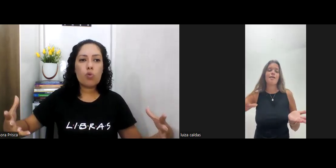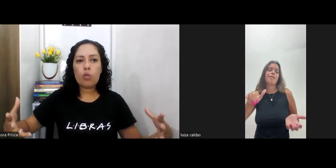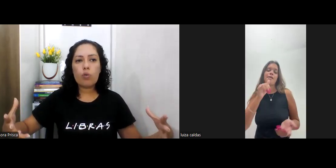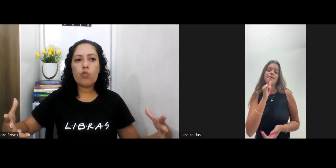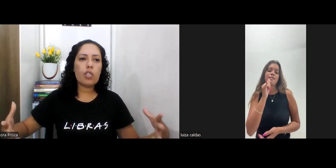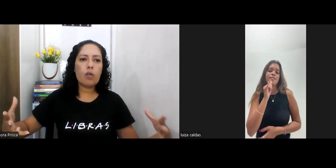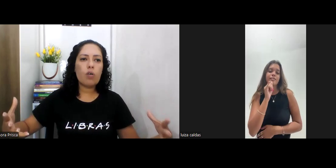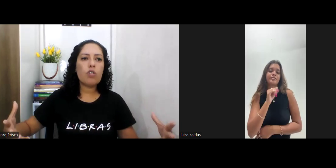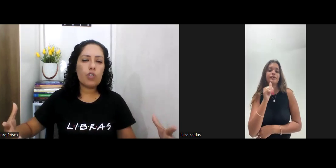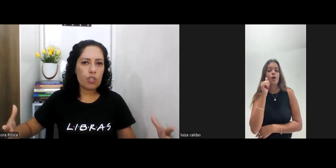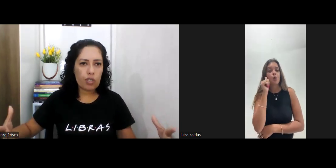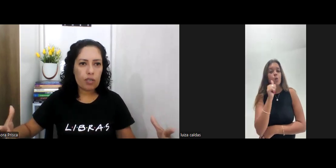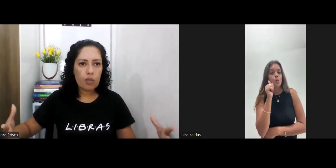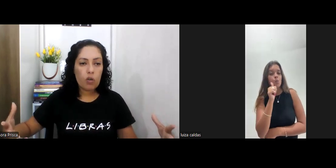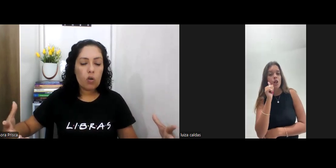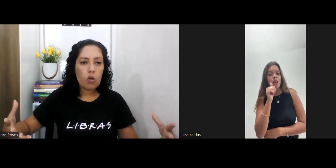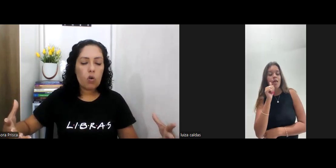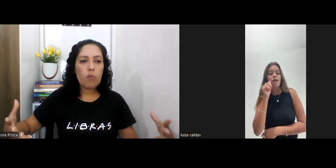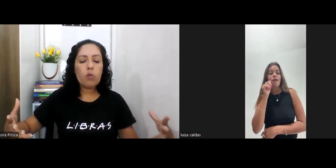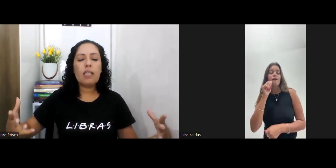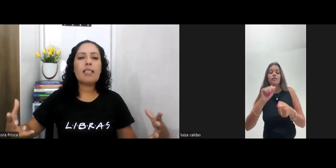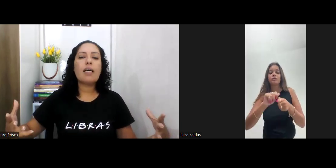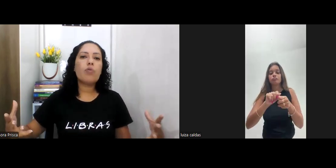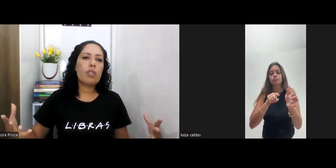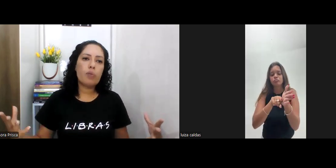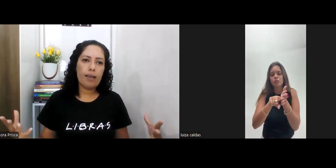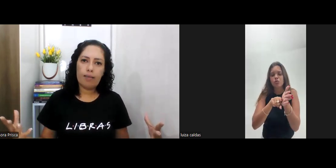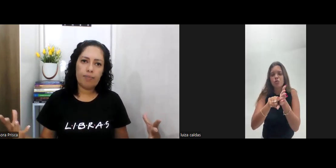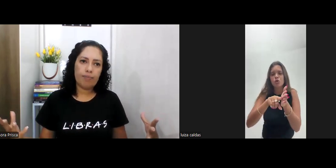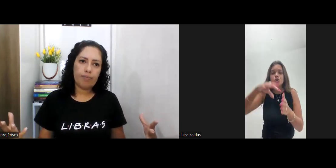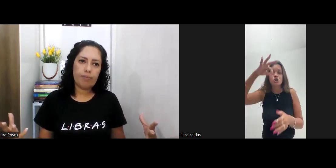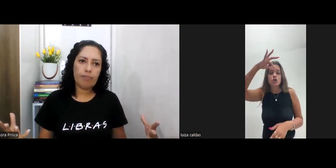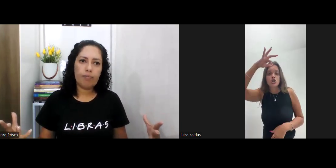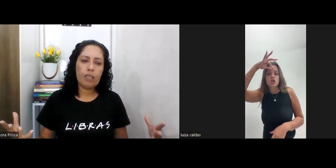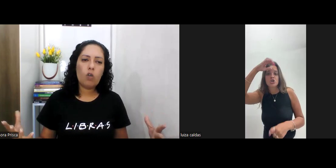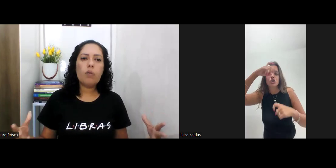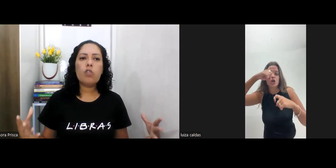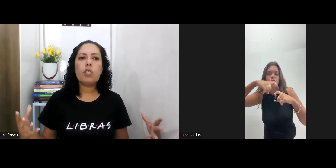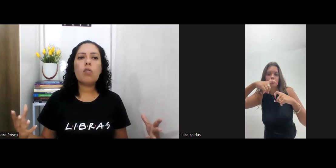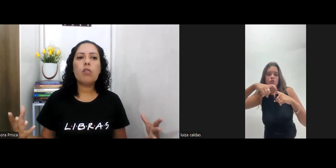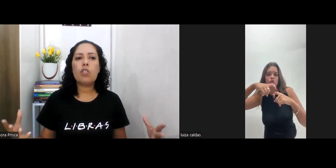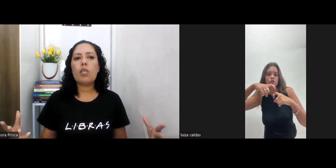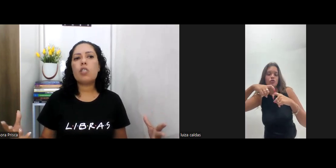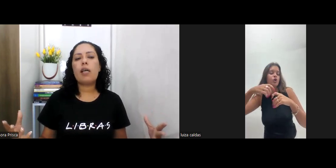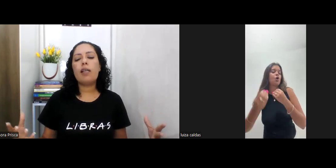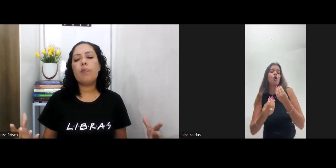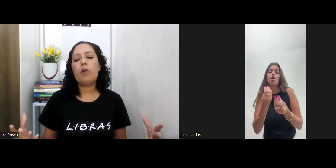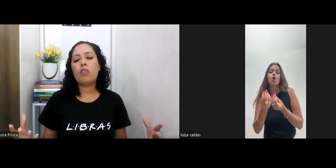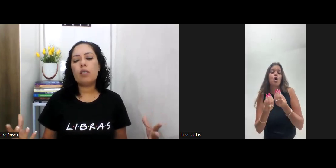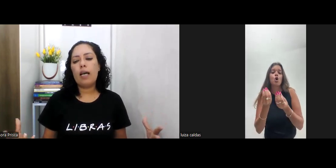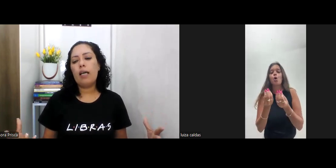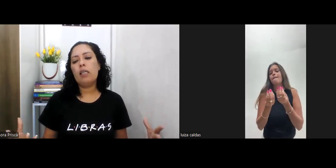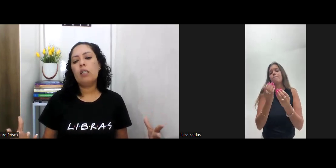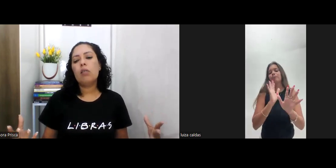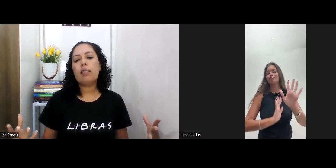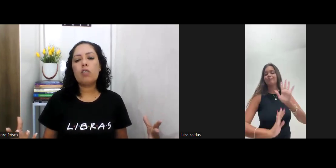uma consulta com o ginecologista. Como cuidar da saúde da mulher? Como que o ginecologista, ele